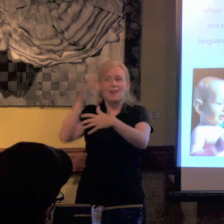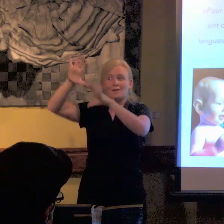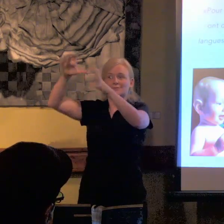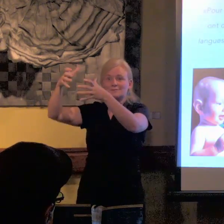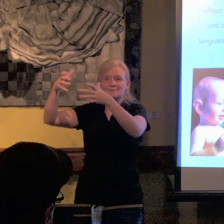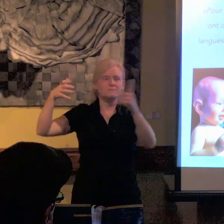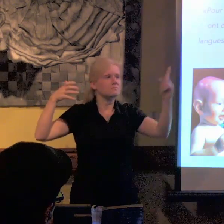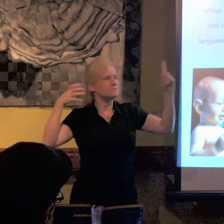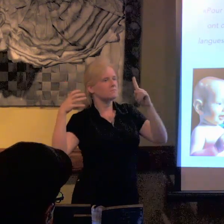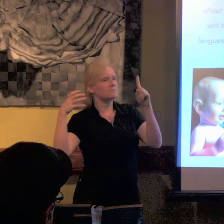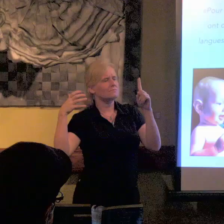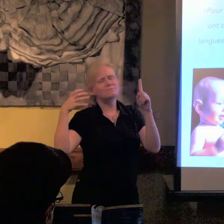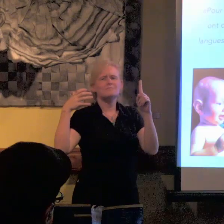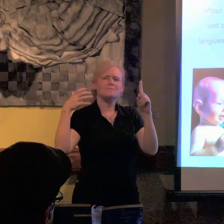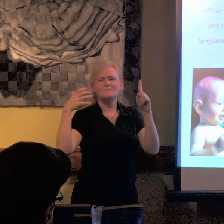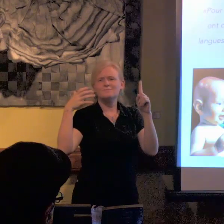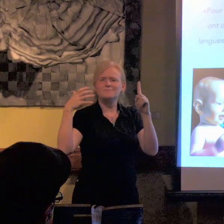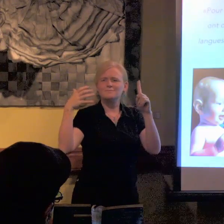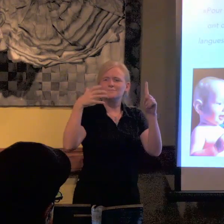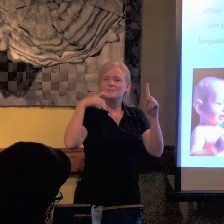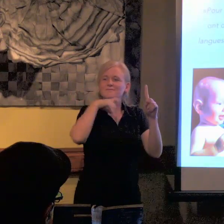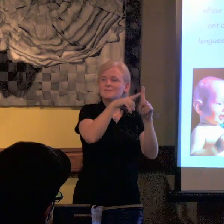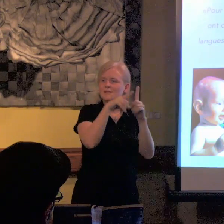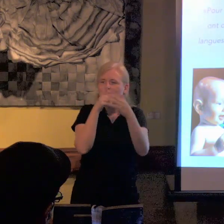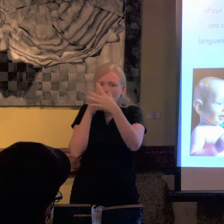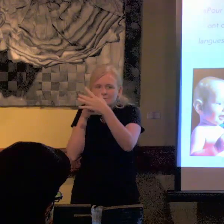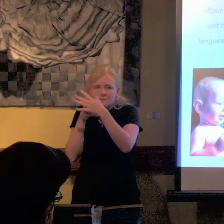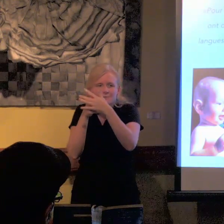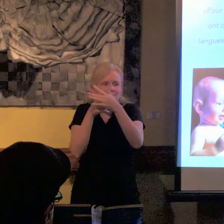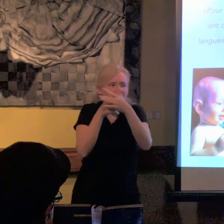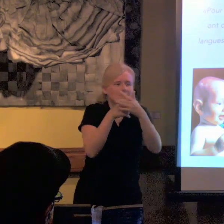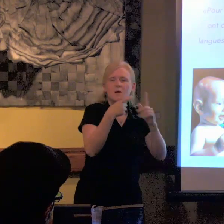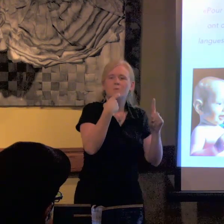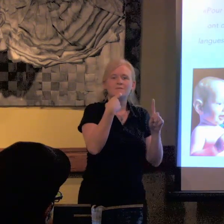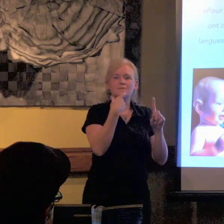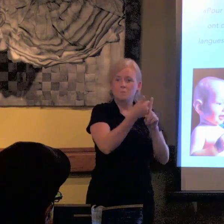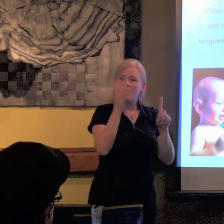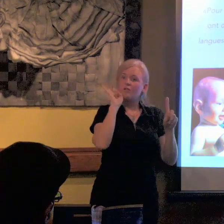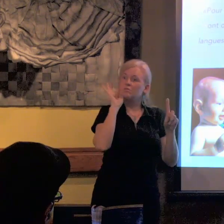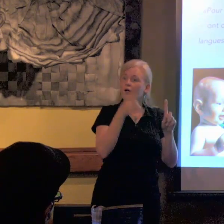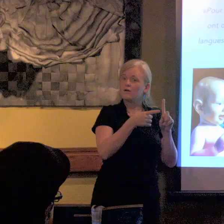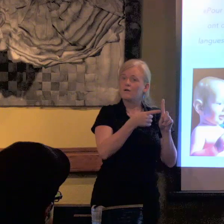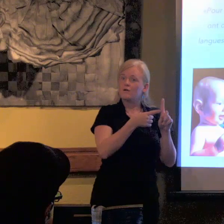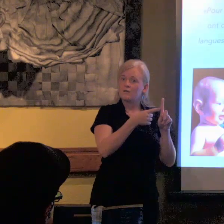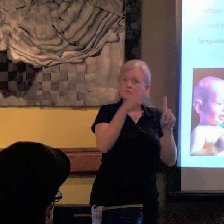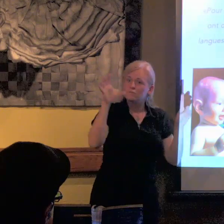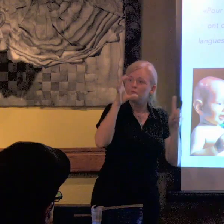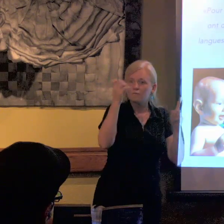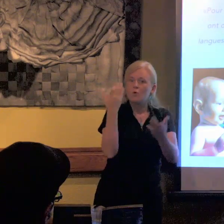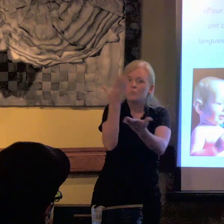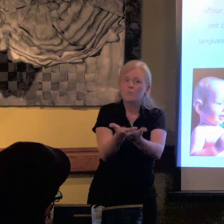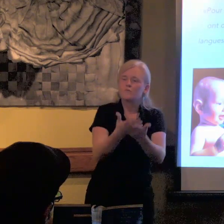auditif. Et pourtant, la classe médicale demeure sceptique face à ces recherches. Et c'est dur de percer le milieu